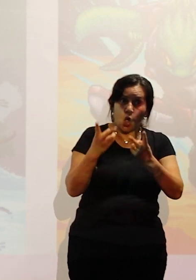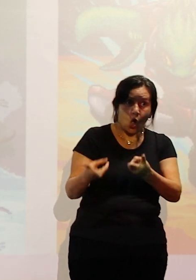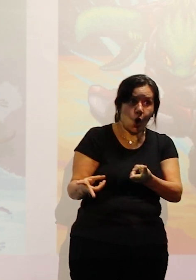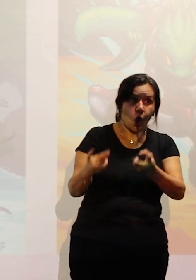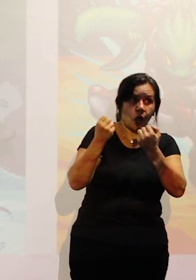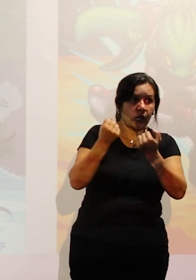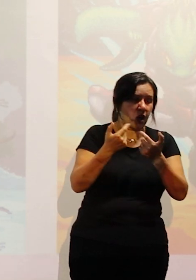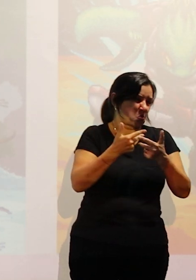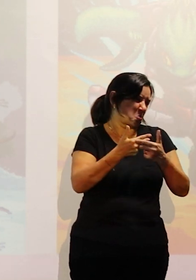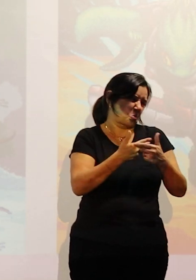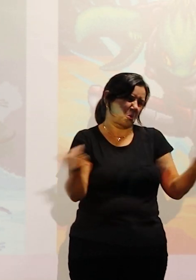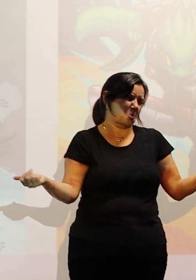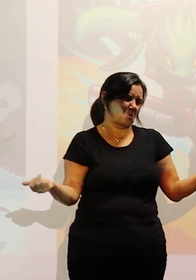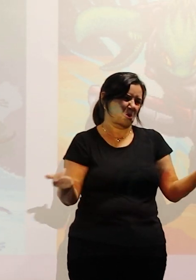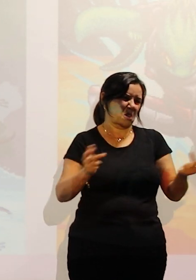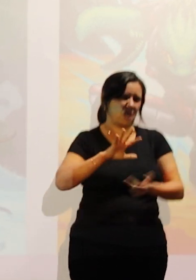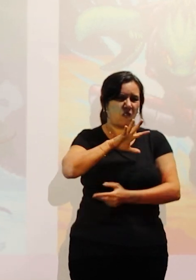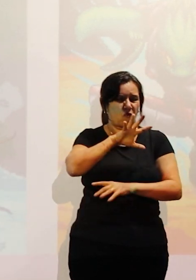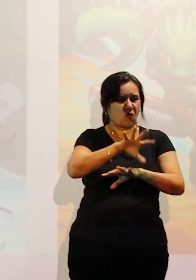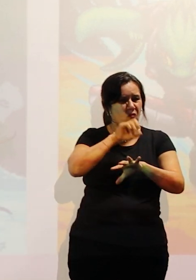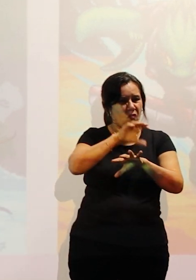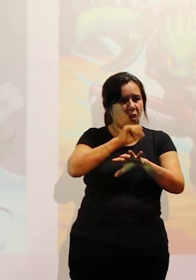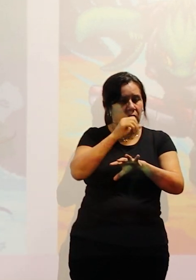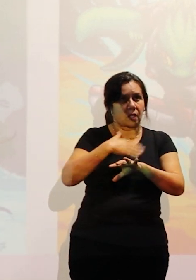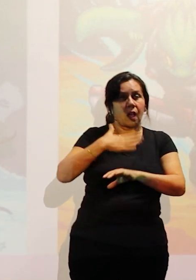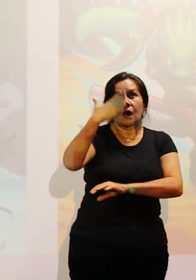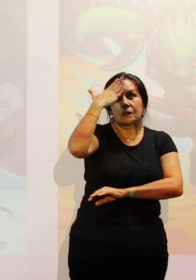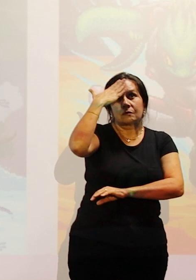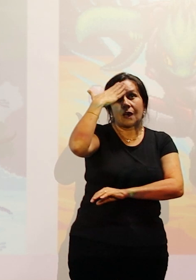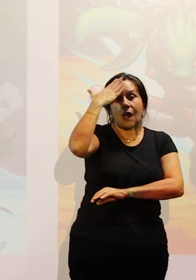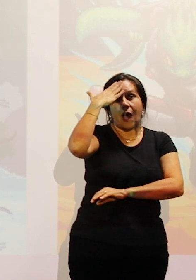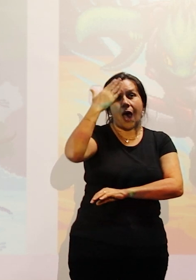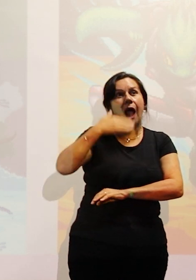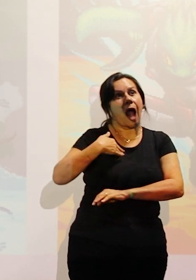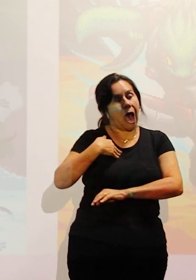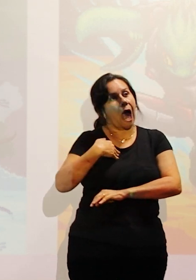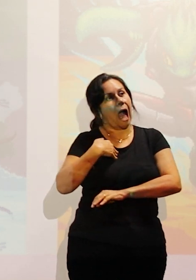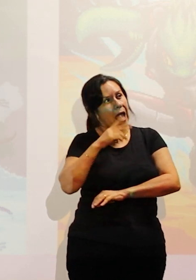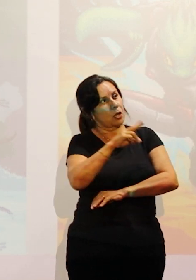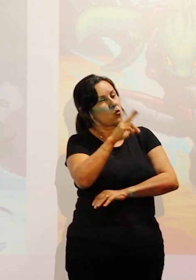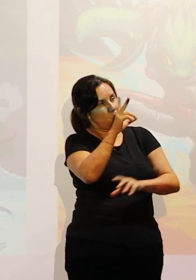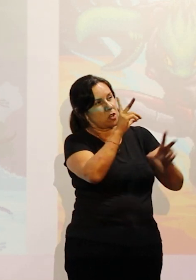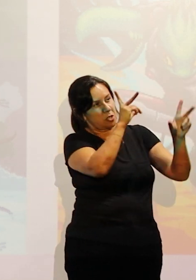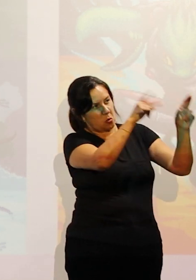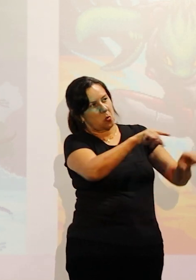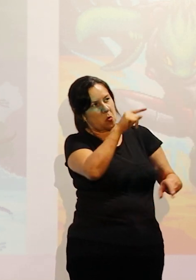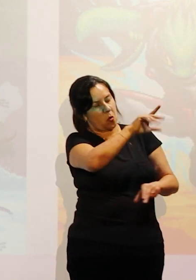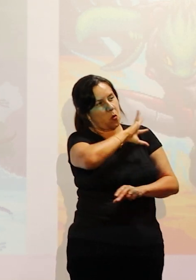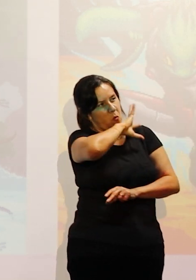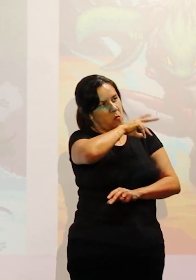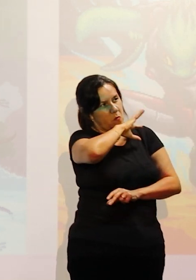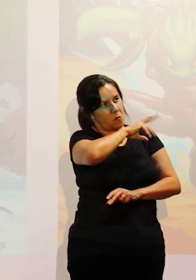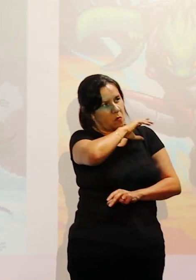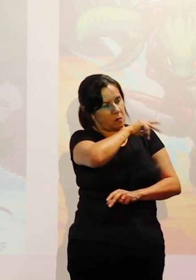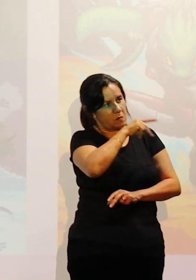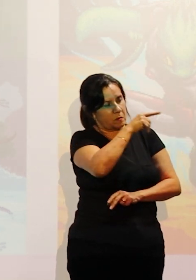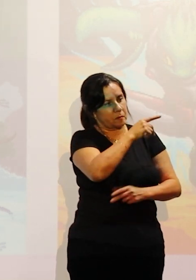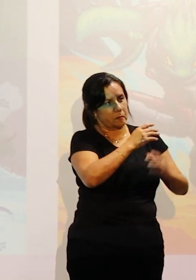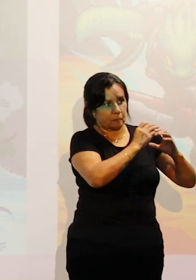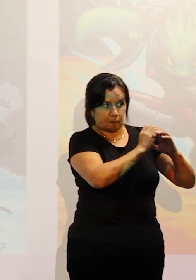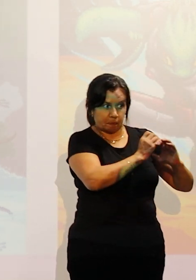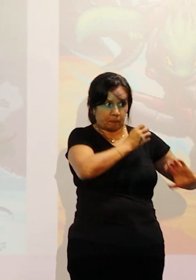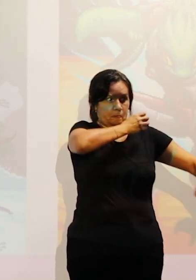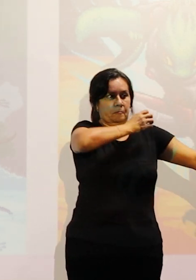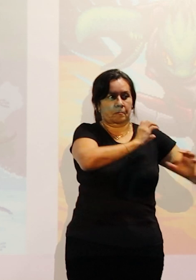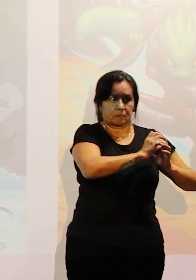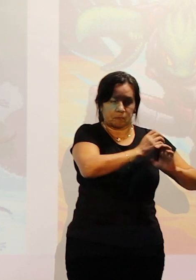qualquer imagem de um elefante, na sua cabeça você vai lembrar, eu olho aquela imagem e sei que aquilo é um elefante. Então, a semiótica ela fala muito disso, de você fazer